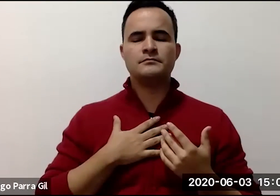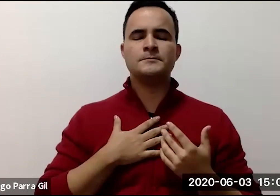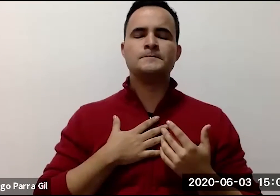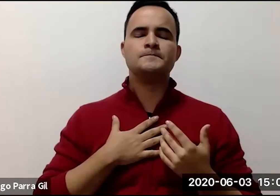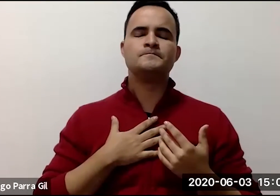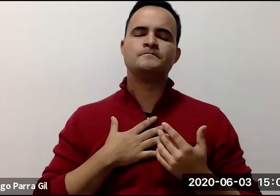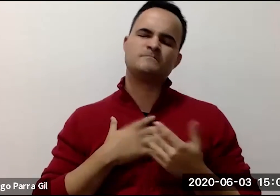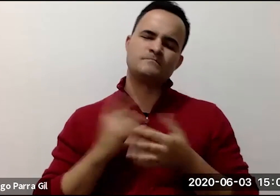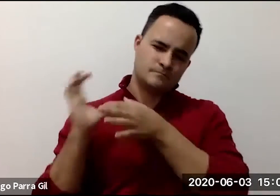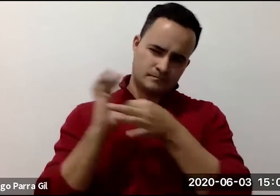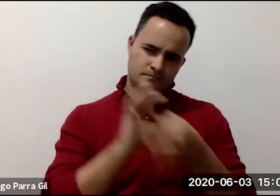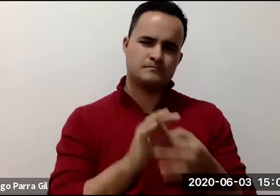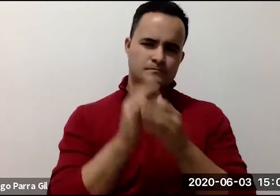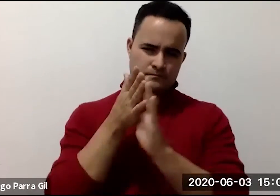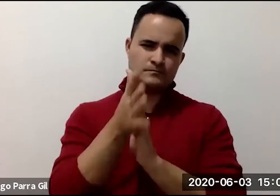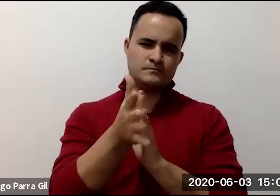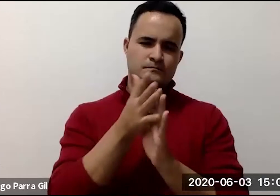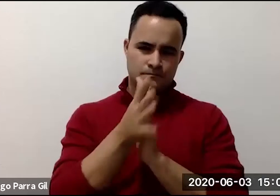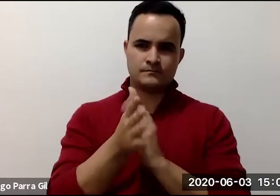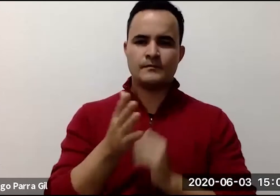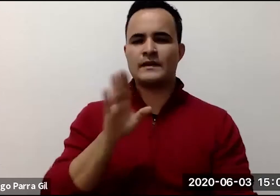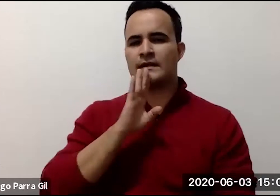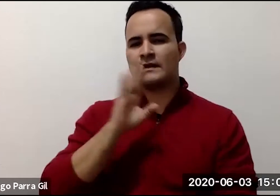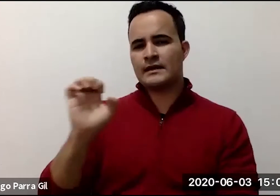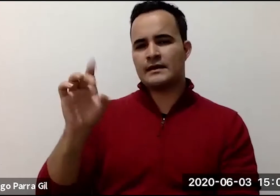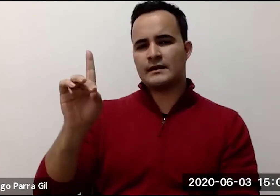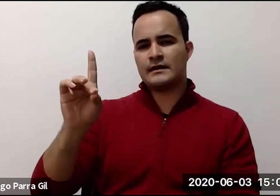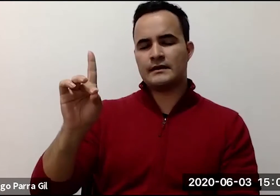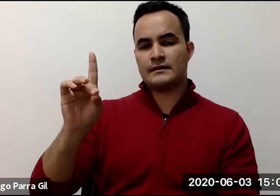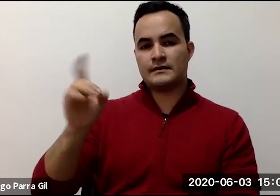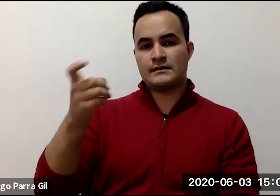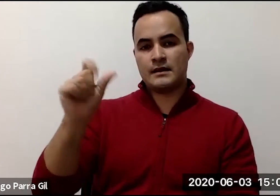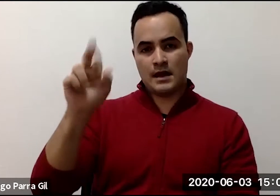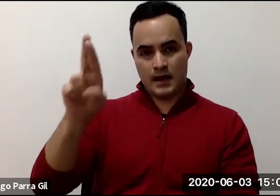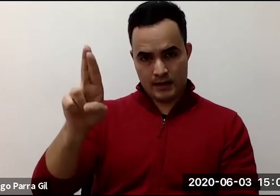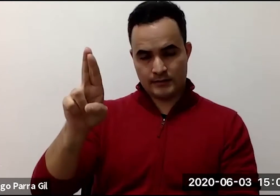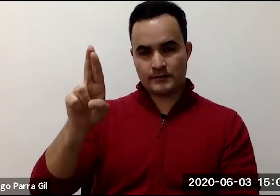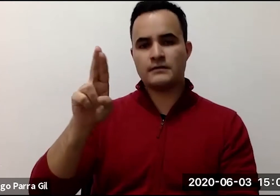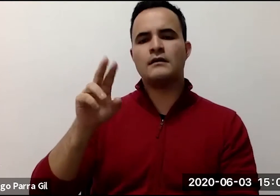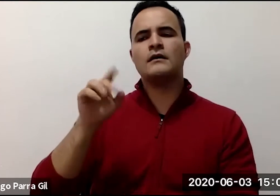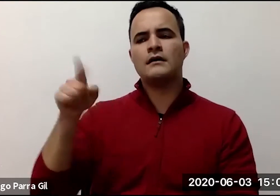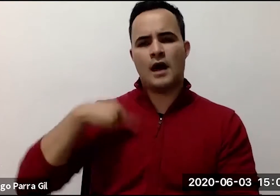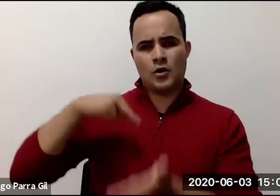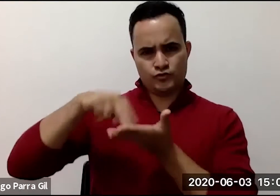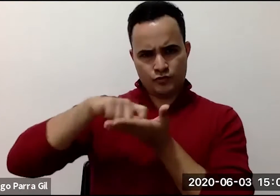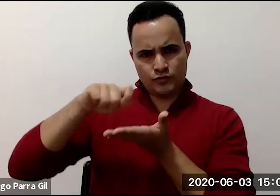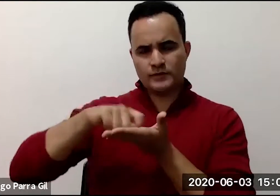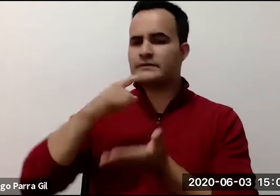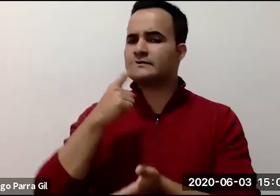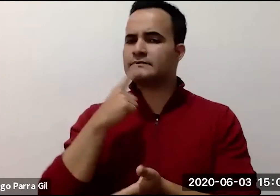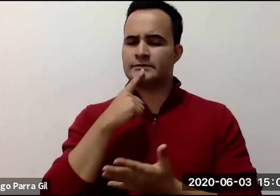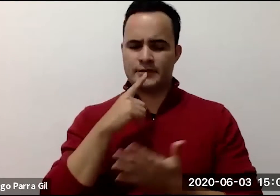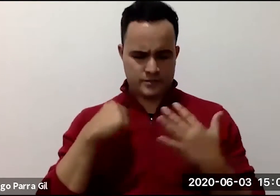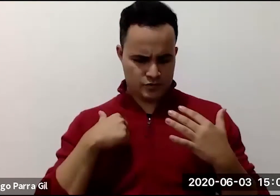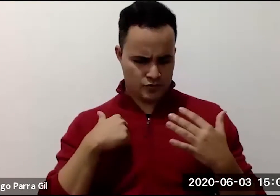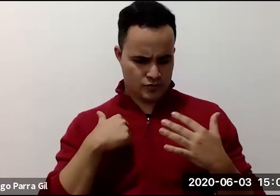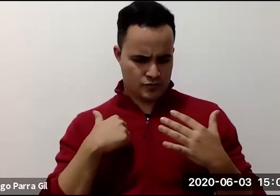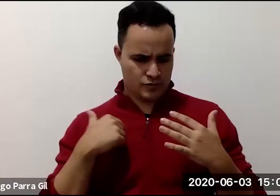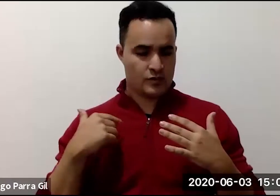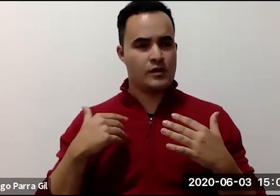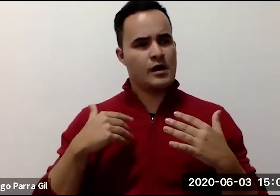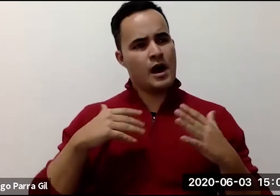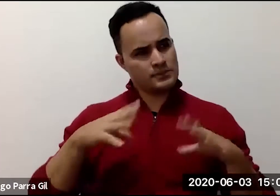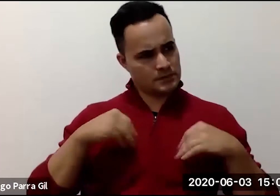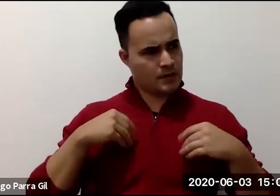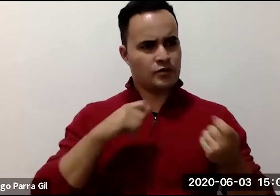una idea de Edgar Cabanas y Eva y Joe sobre ser feliz como la nueva normalidad.